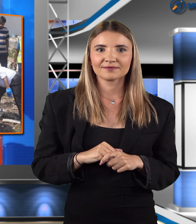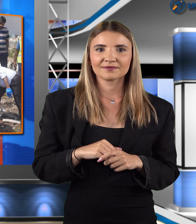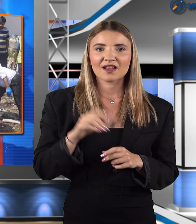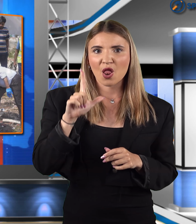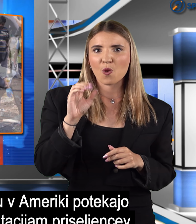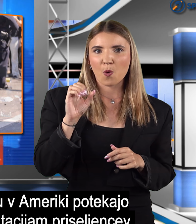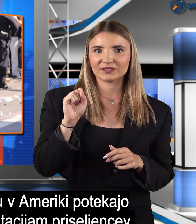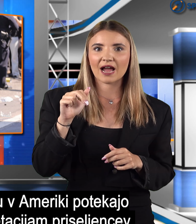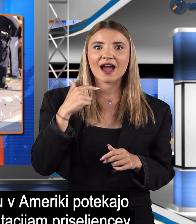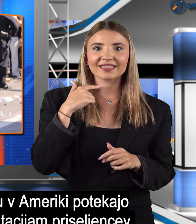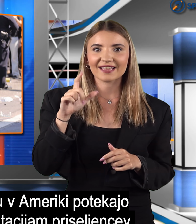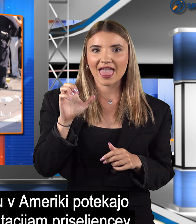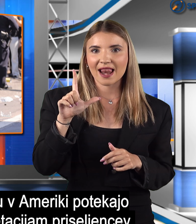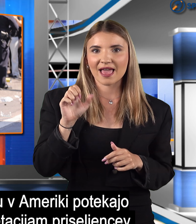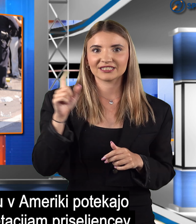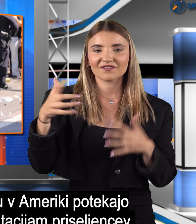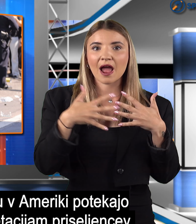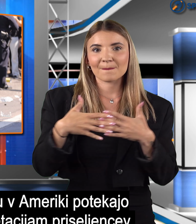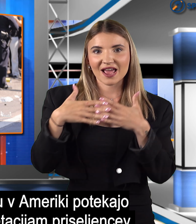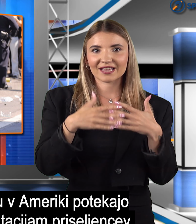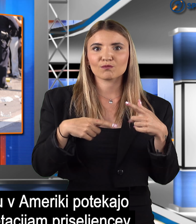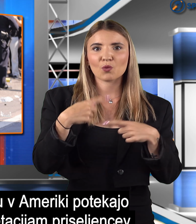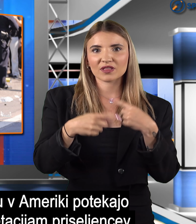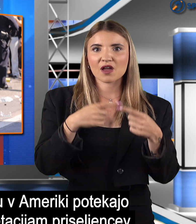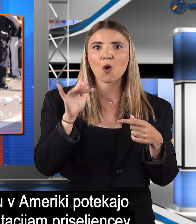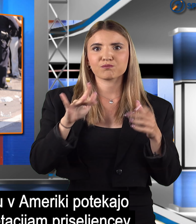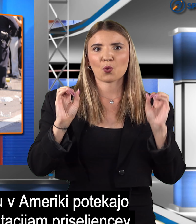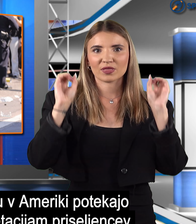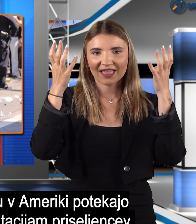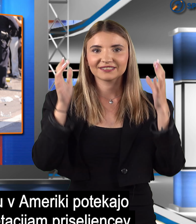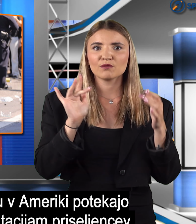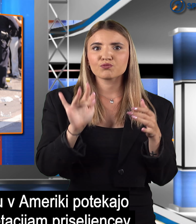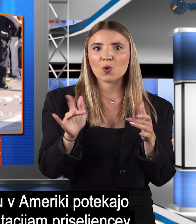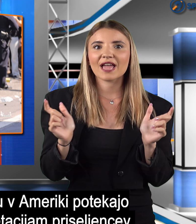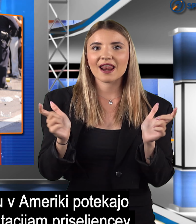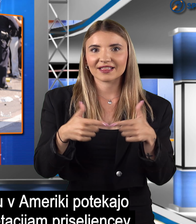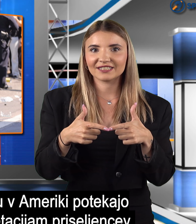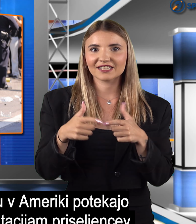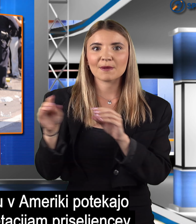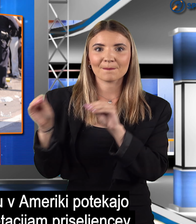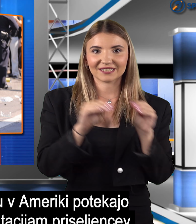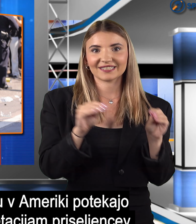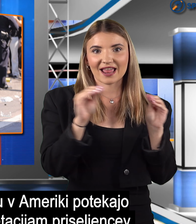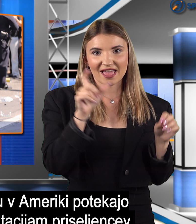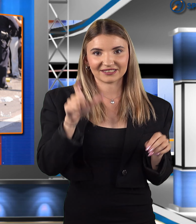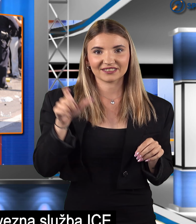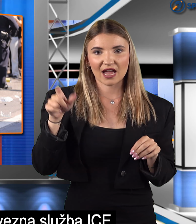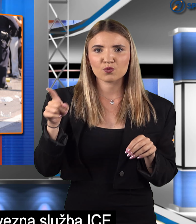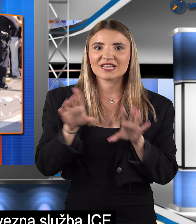V Los Angelesu v Ameriki potekajo protesti proti aretacijam priseljencev, ki jih izvaja zvezna služba